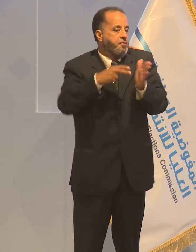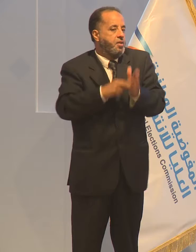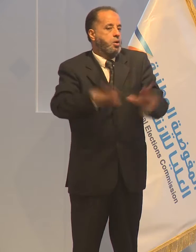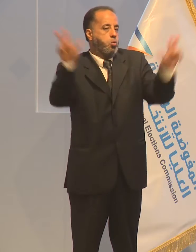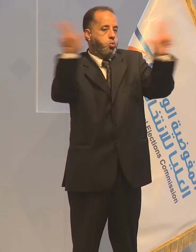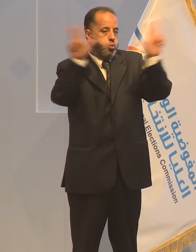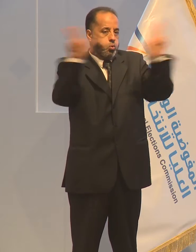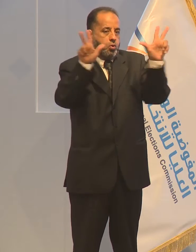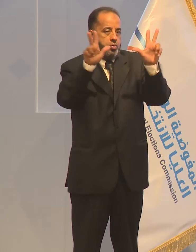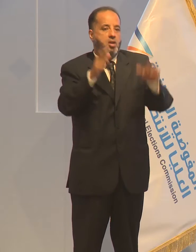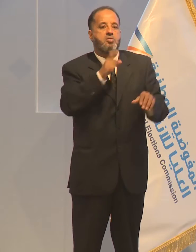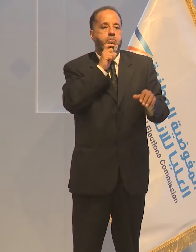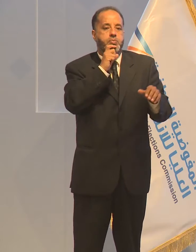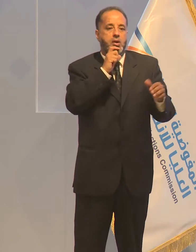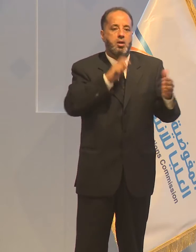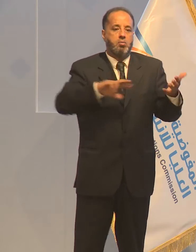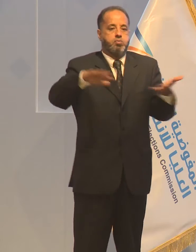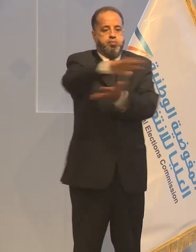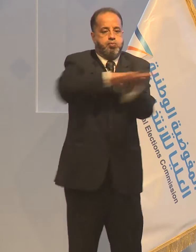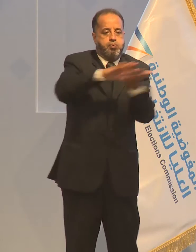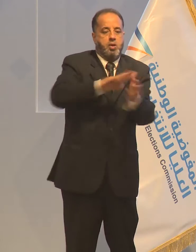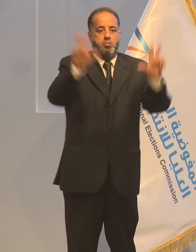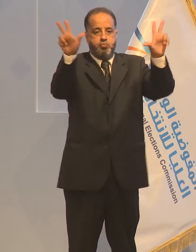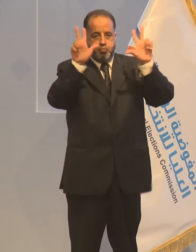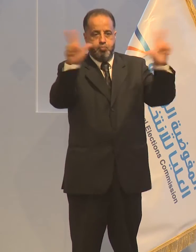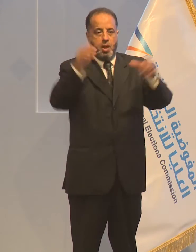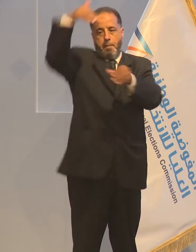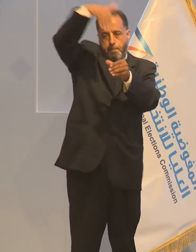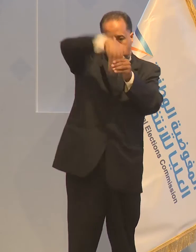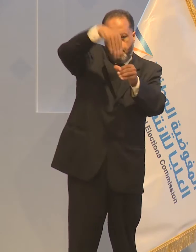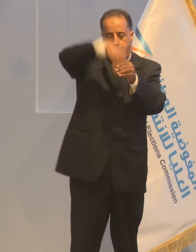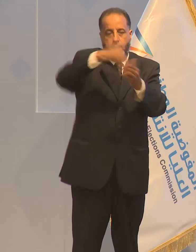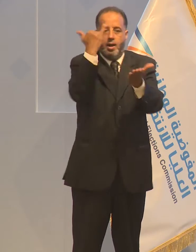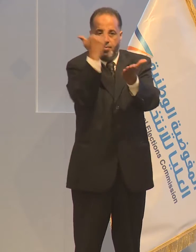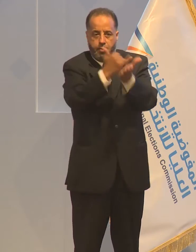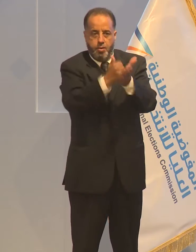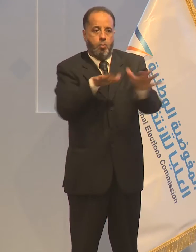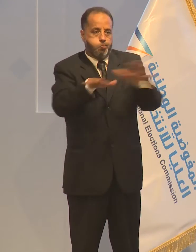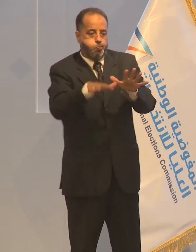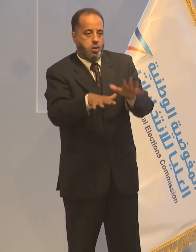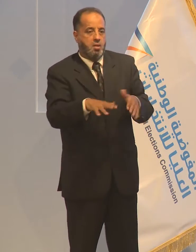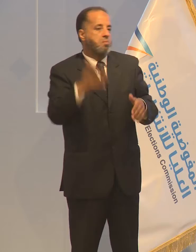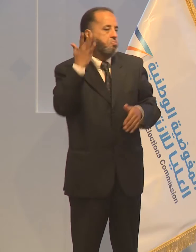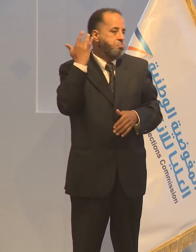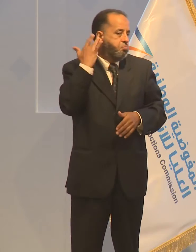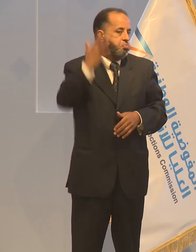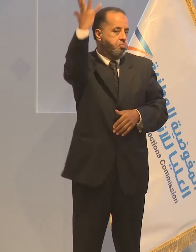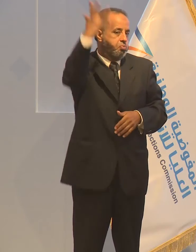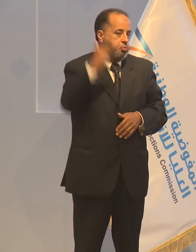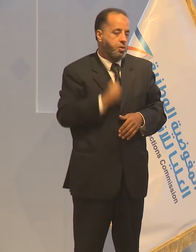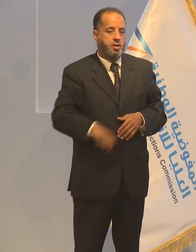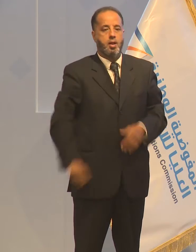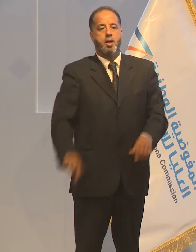للإعلام عندما يكون غير منضبط في نجاح العملية الانتخابية، في التأثير السلبي على بعض المرشحين، ربما في عدم نيل